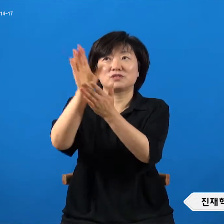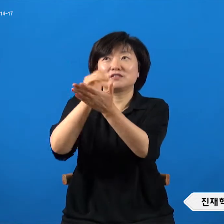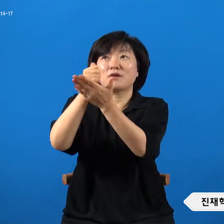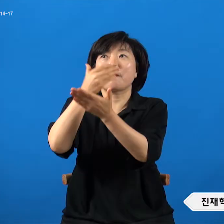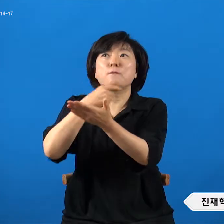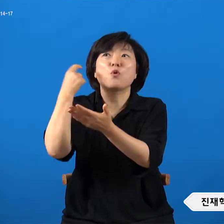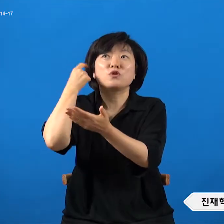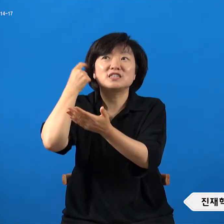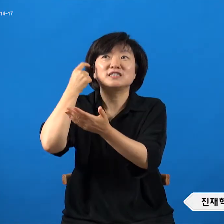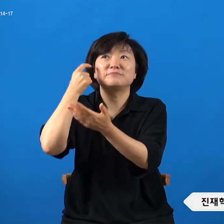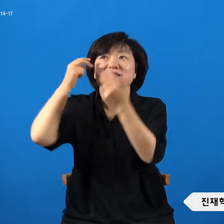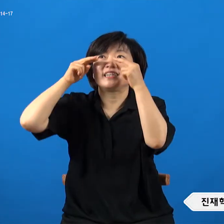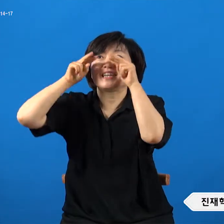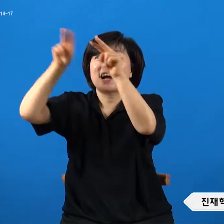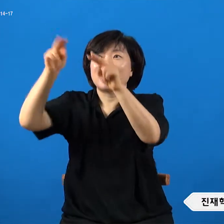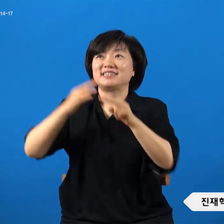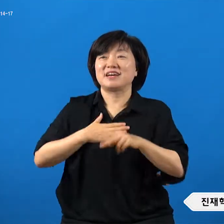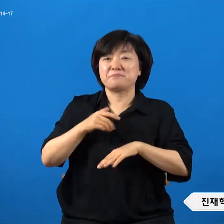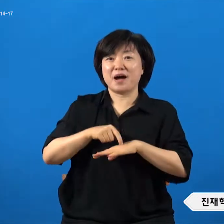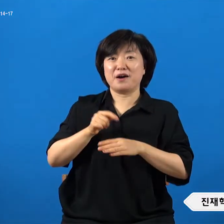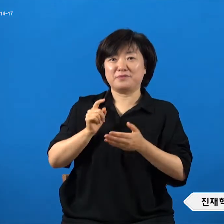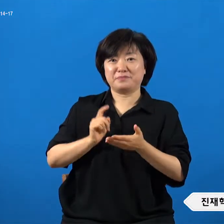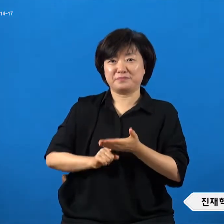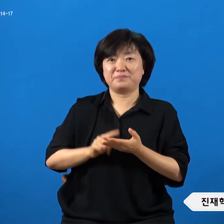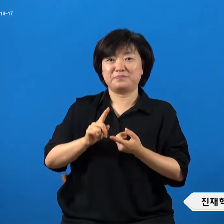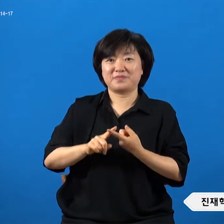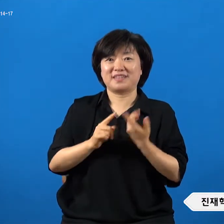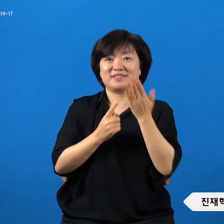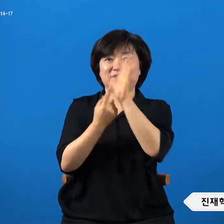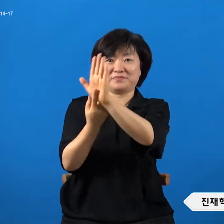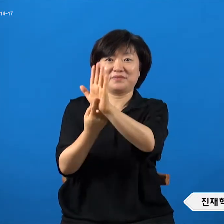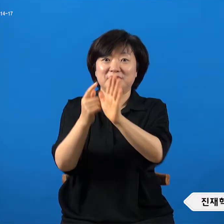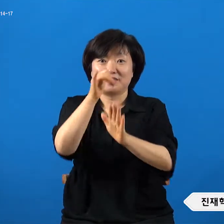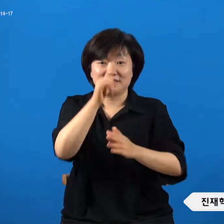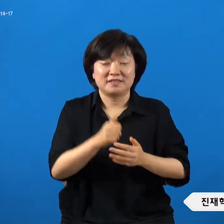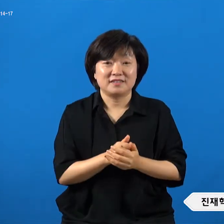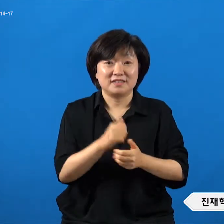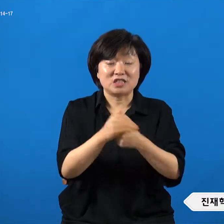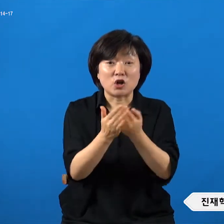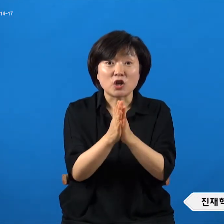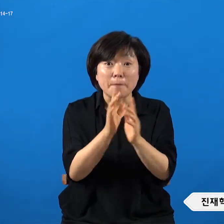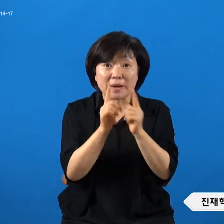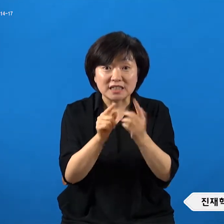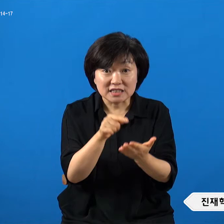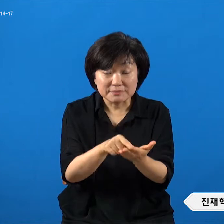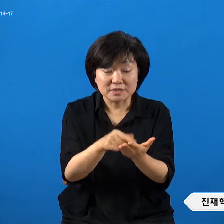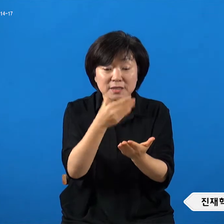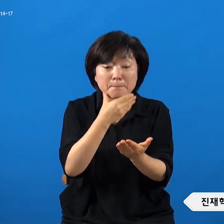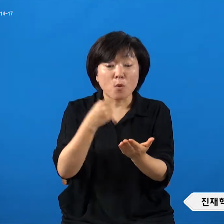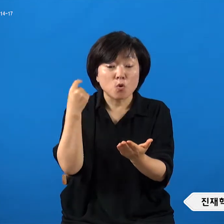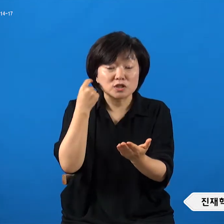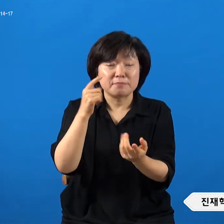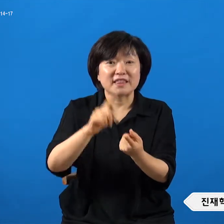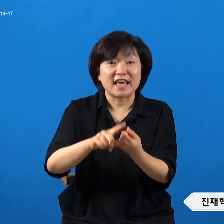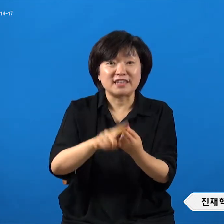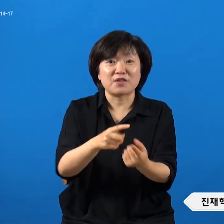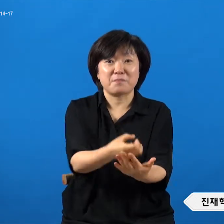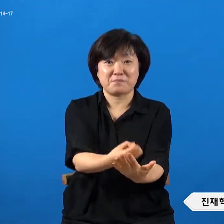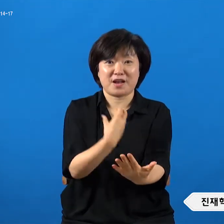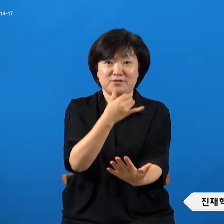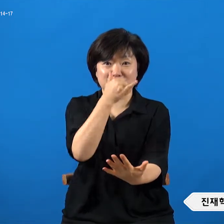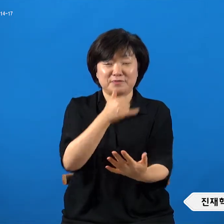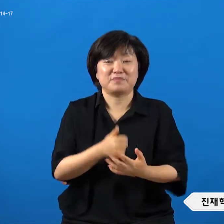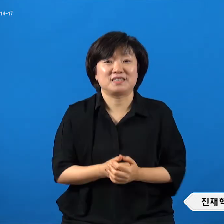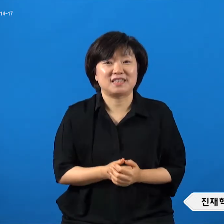향한 자기의 마음을 표현하고 있습니다. 오늘 성경 말씀은 복음에 대하여